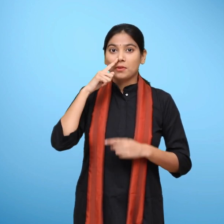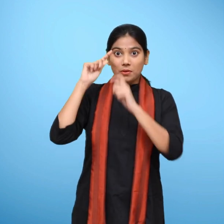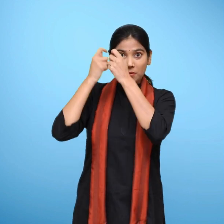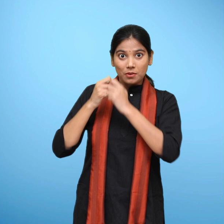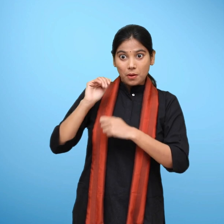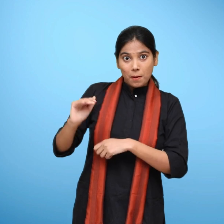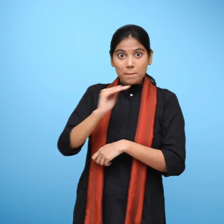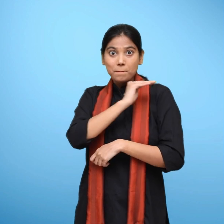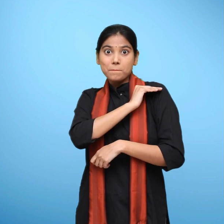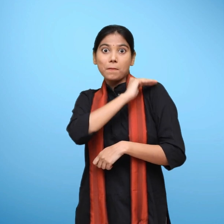भाई